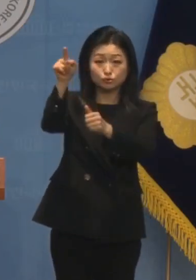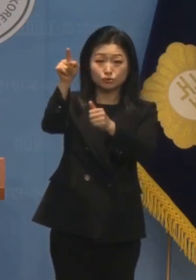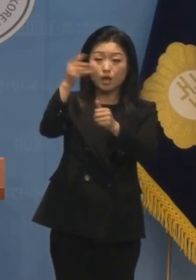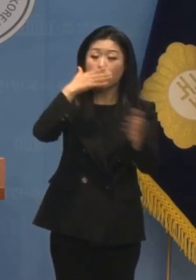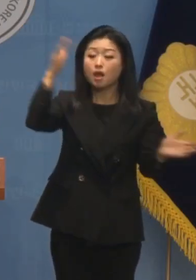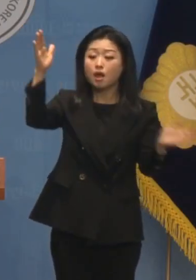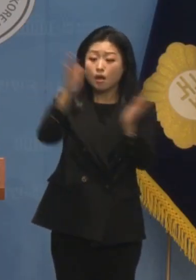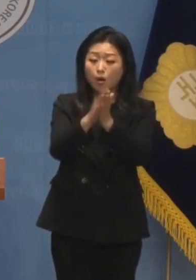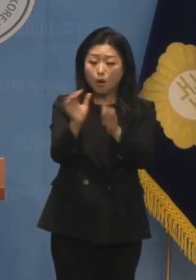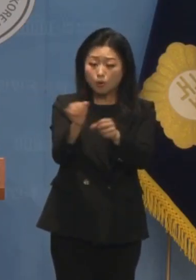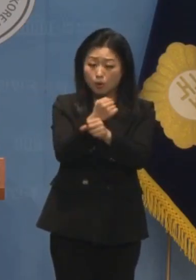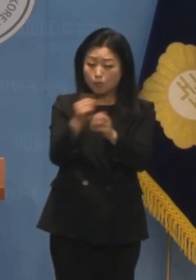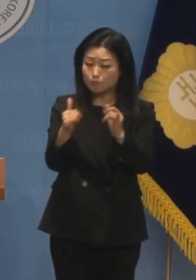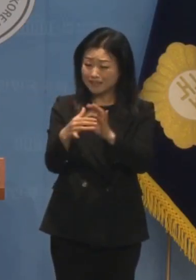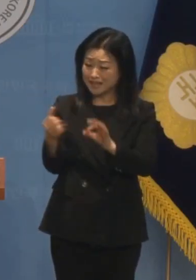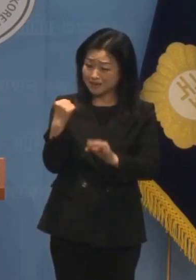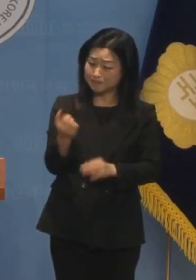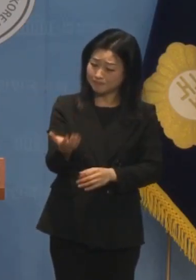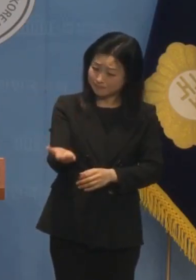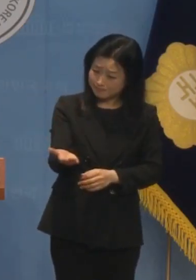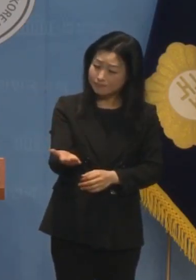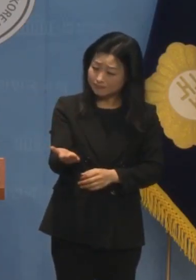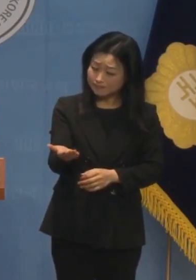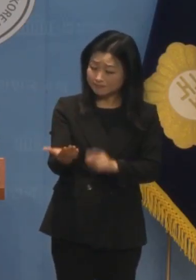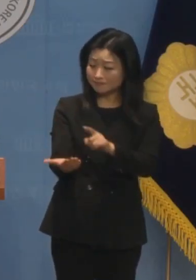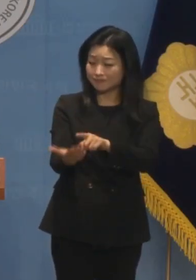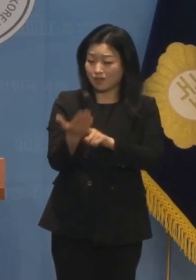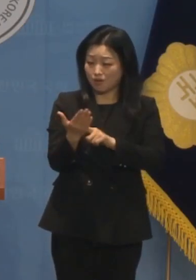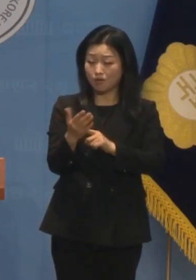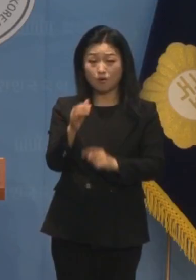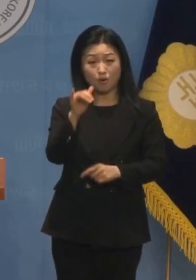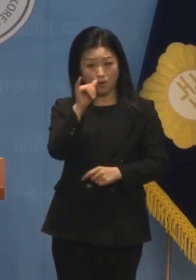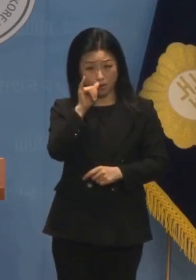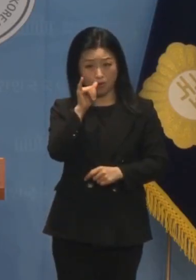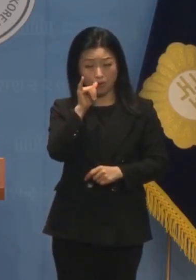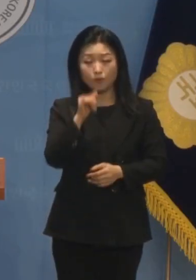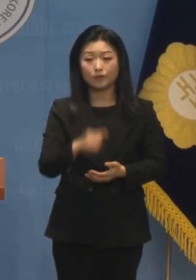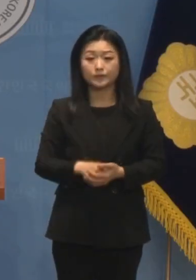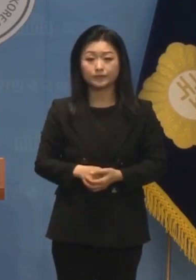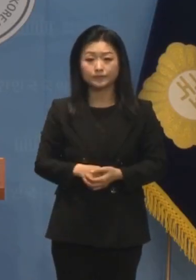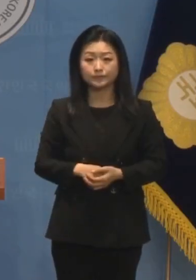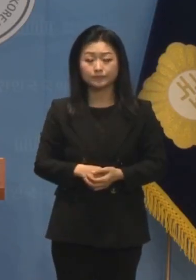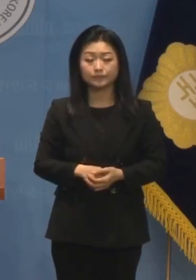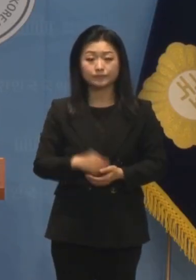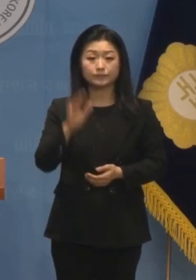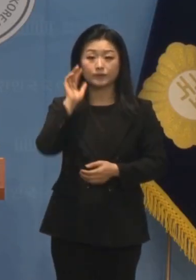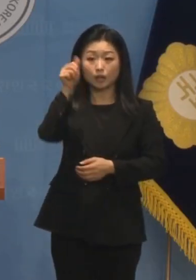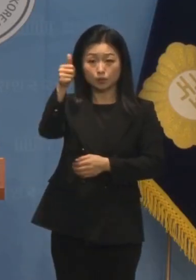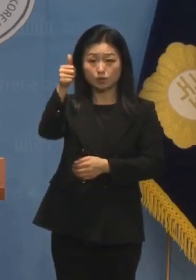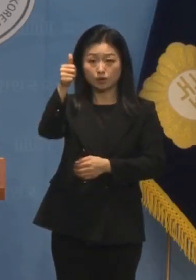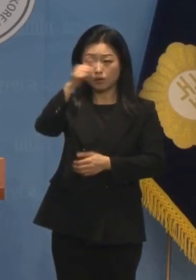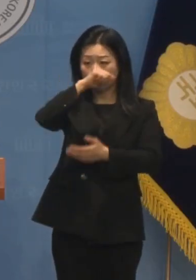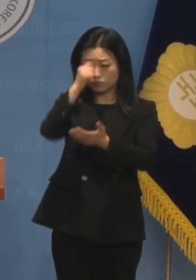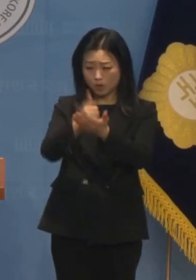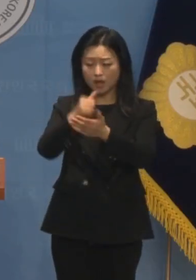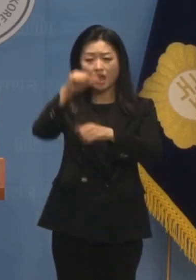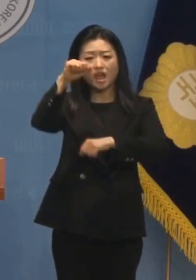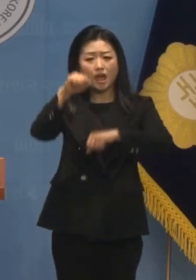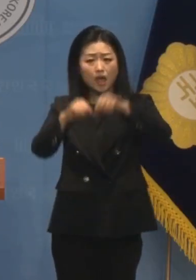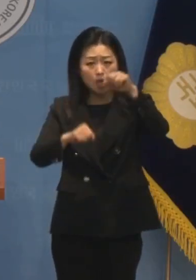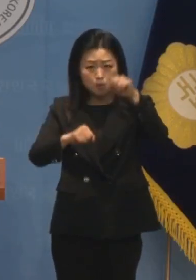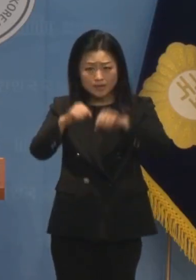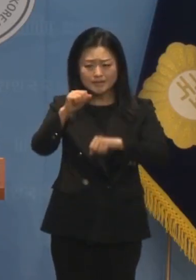공범이 국민의힘이라는 것이 하나둘 드러나고 있습니다. 윤석열 대통령의 범죄 행위가